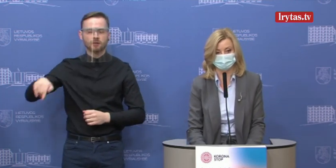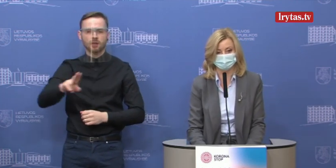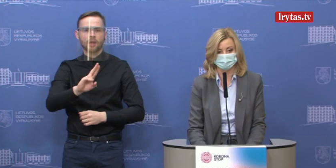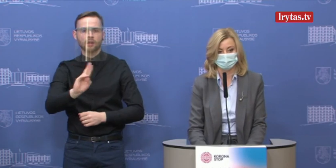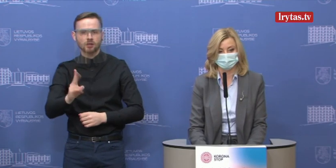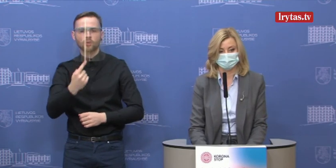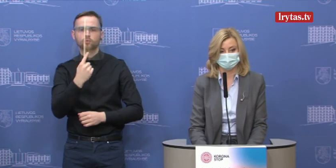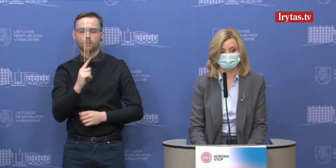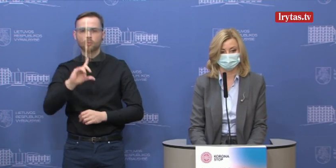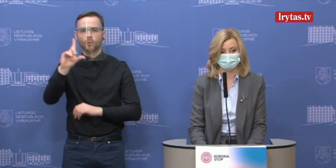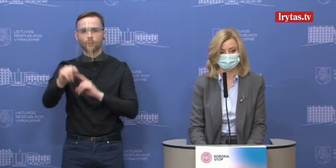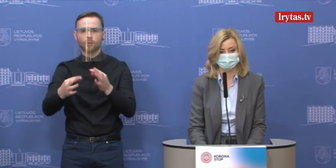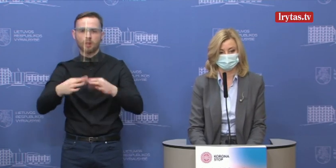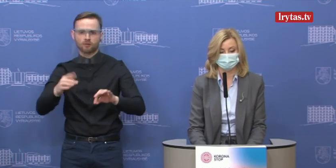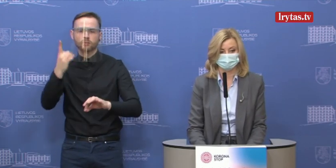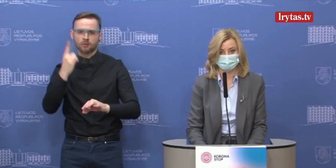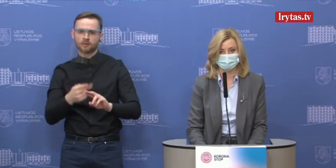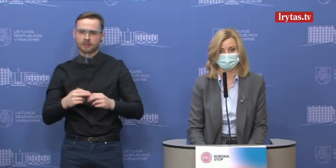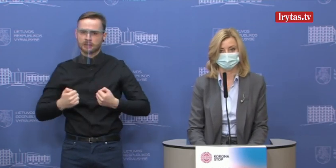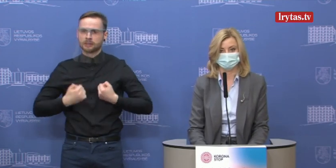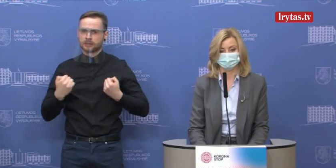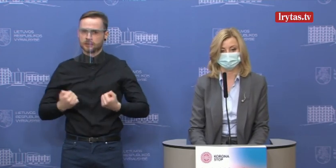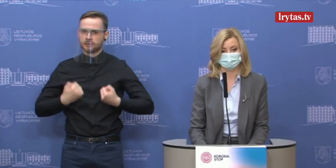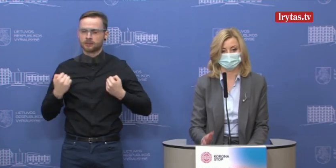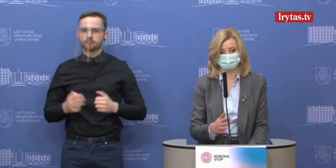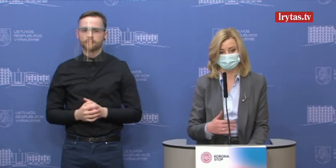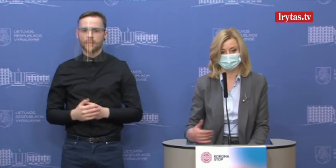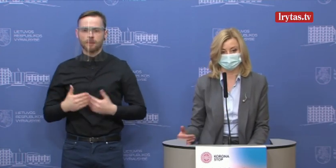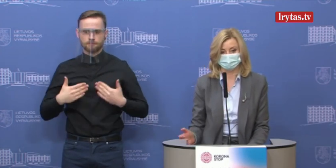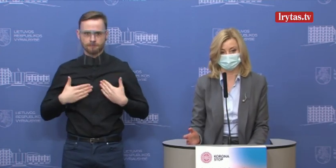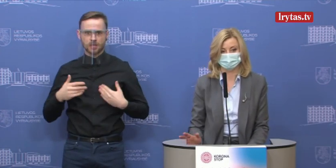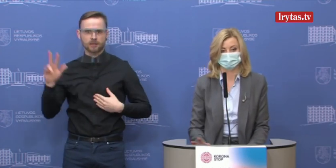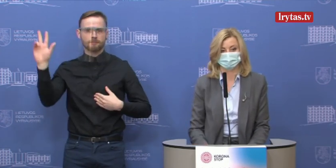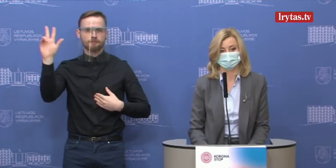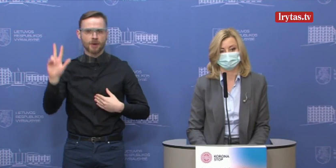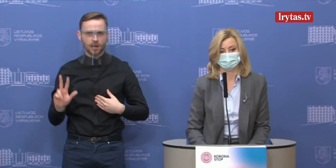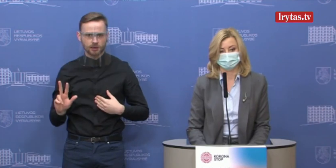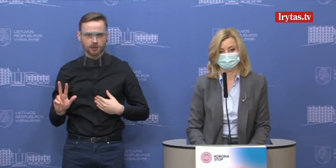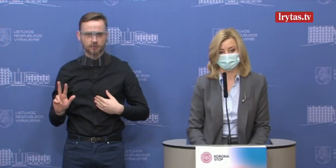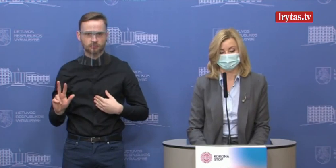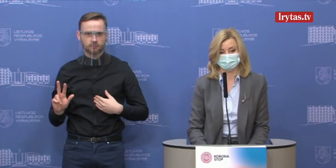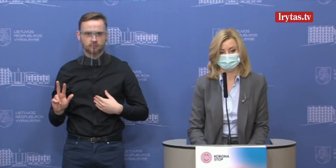su Suomija. Ir tuomet be abejo mes kaip visa Baltijos šalių